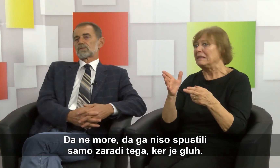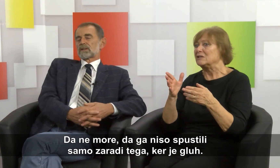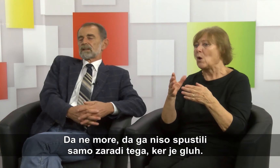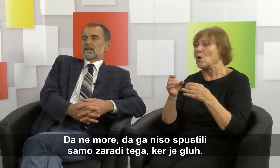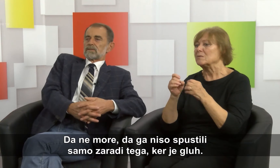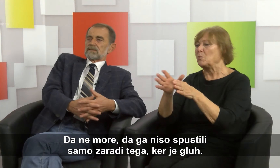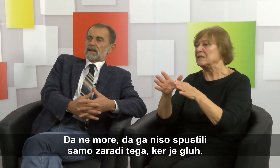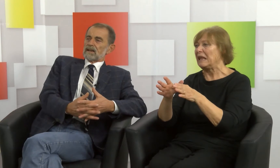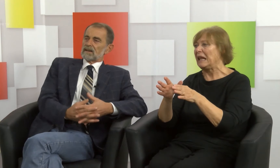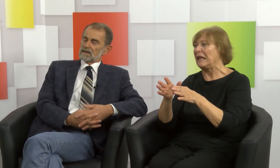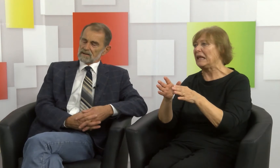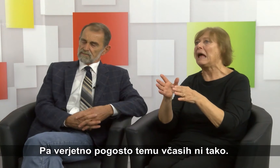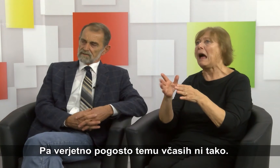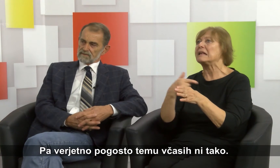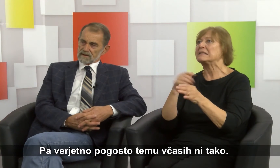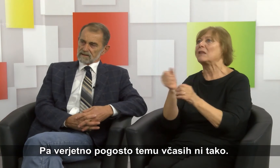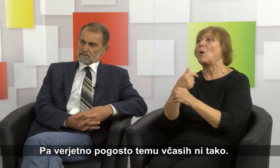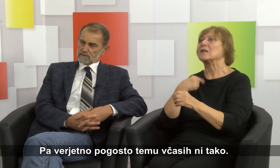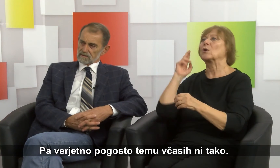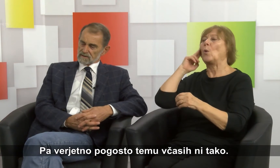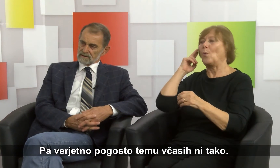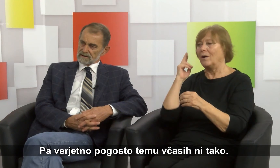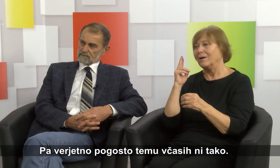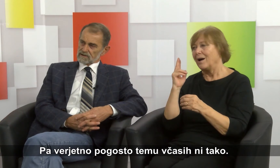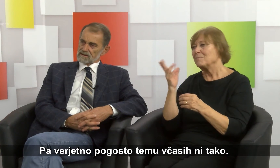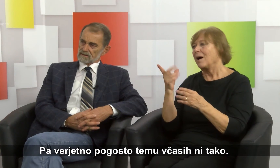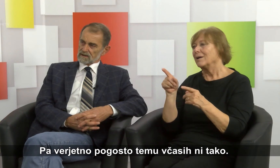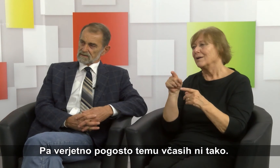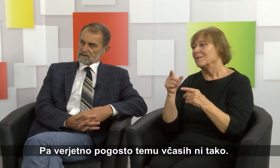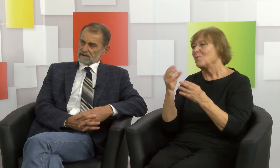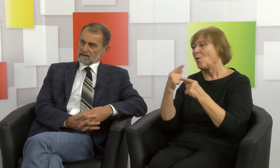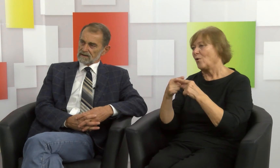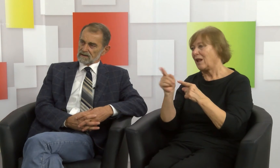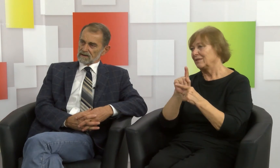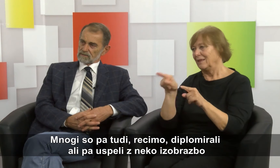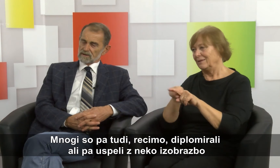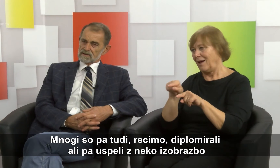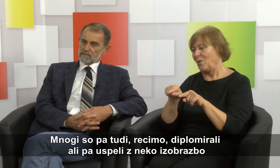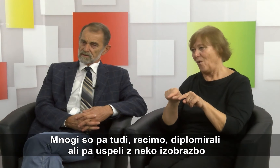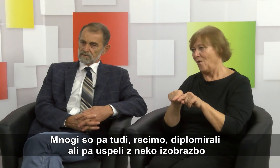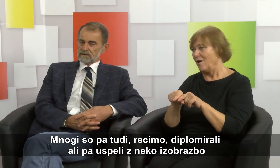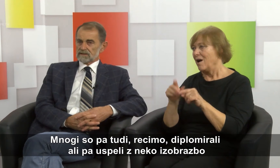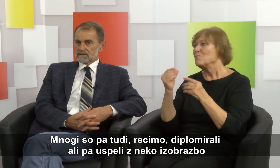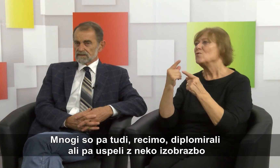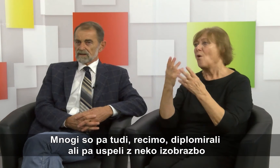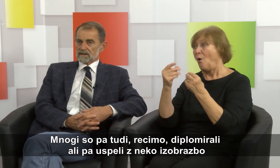ker je gluh. Ne. Pa verjetno pogosto ni temu čisto tako. Ne. Mnogi so pa tudi